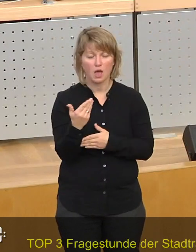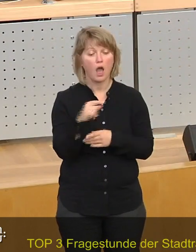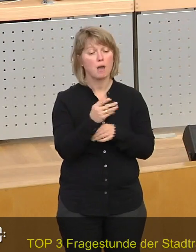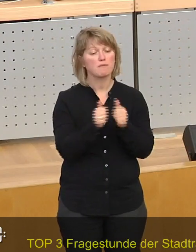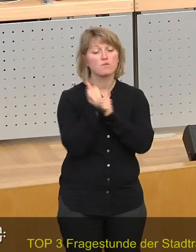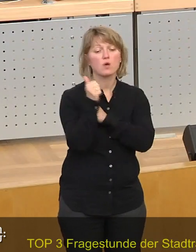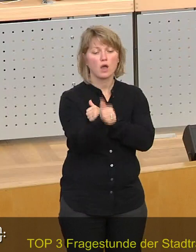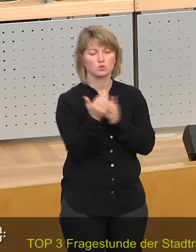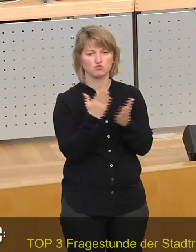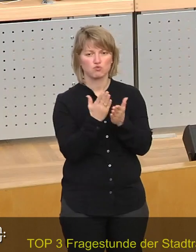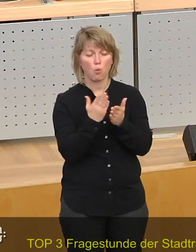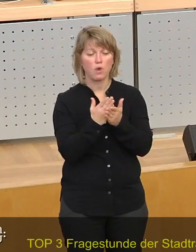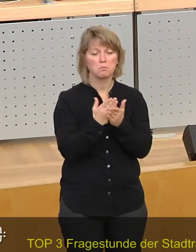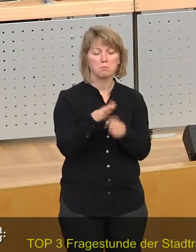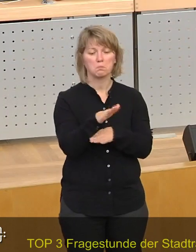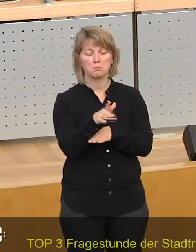auf eventuelle